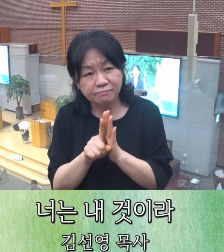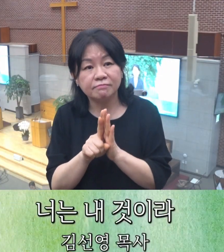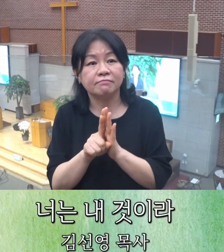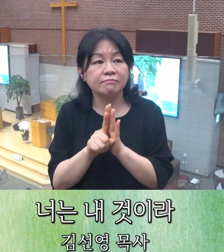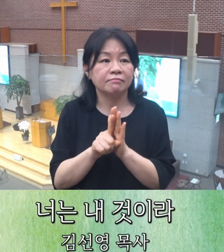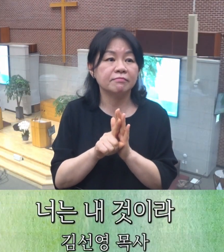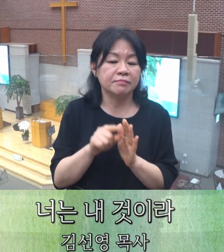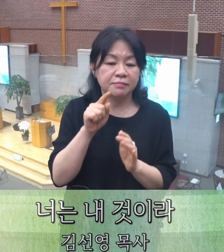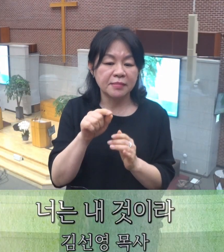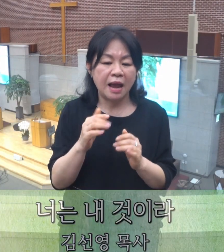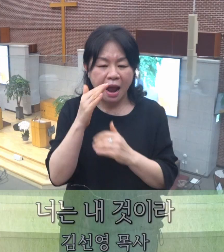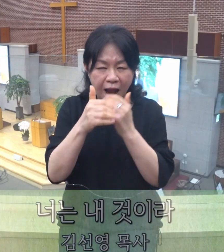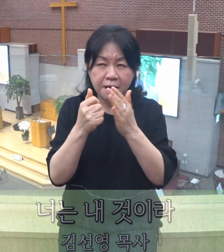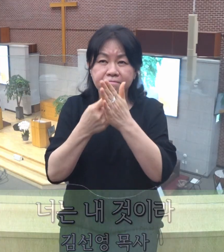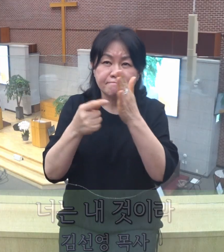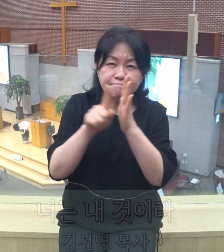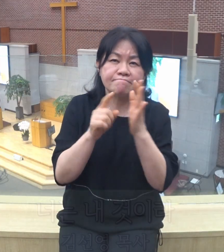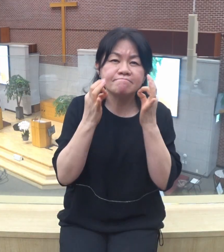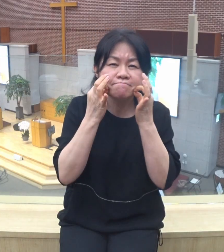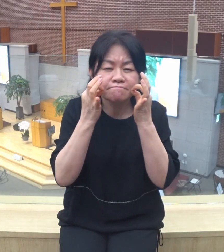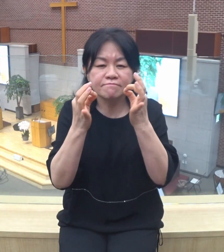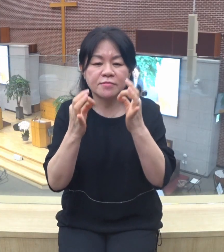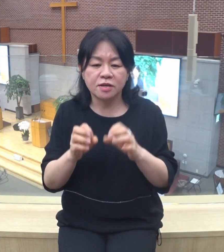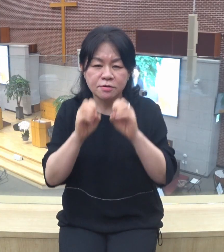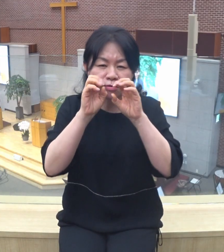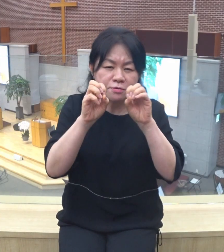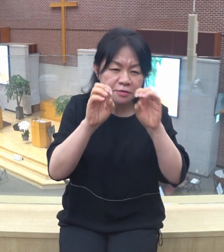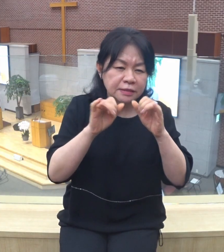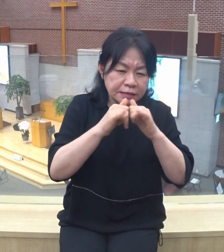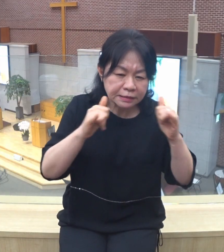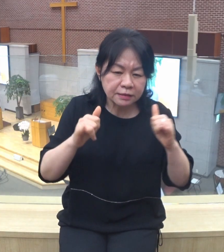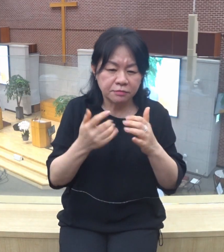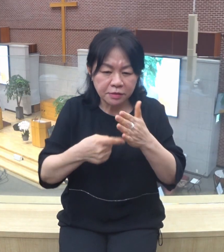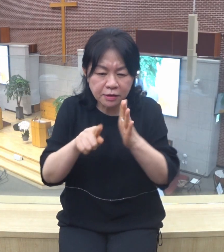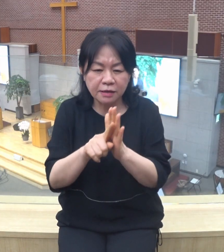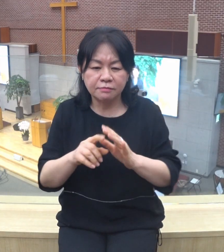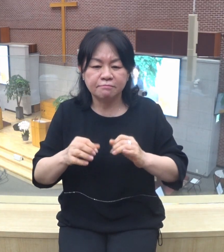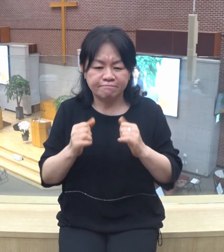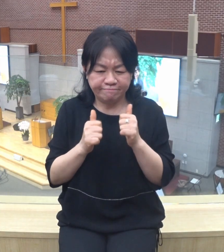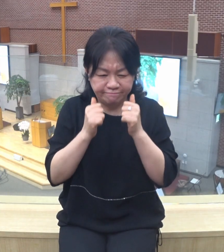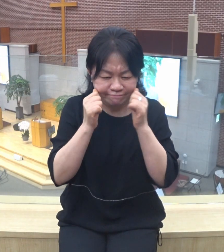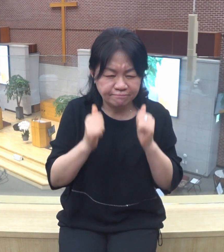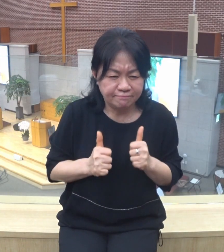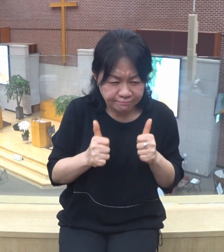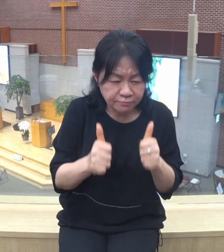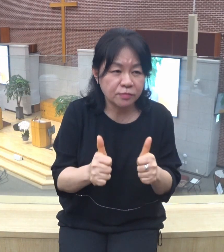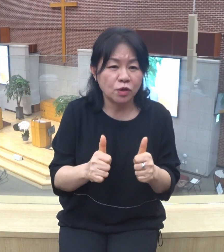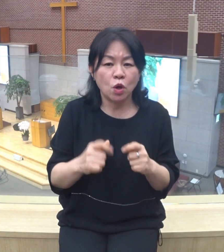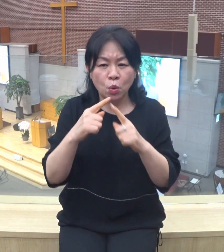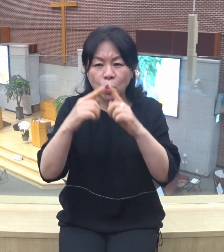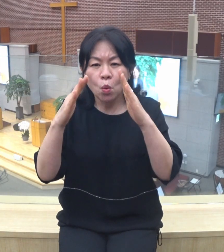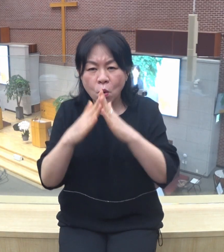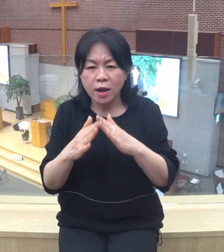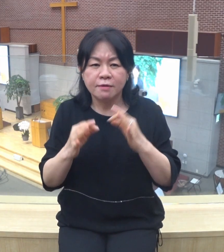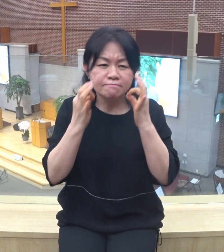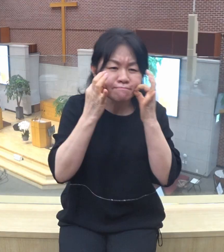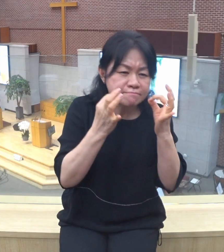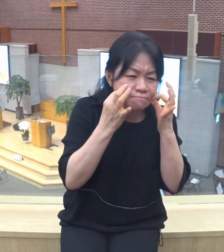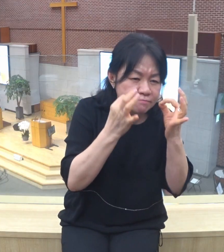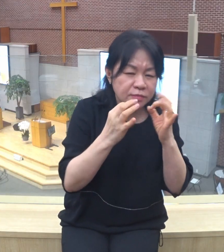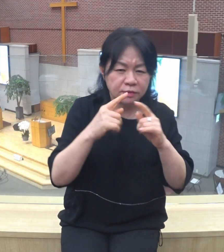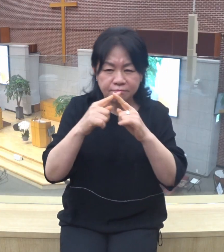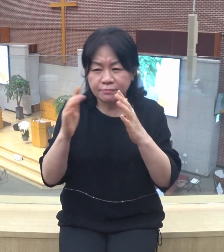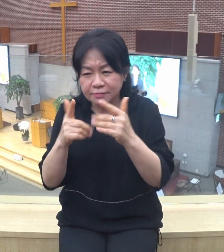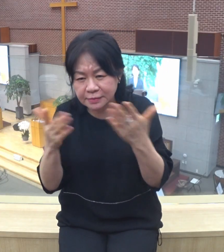하나님을 위해 살기로 했습니다. 선교사가 되기 위하여 기도했습니다. 주님의 몸된 공동체를 열심히